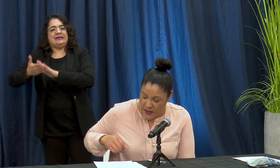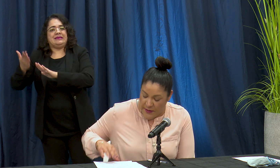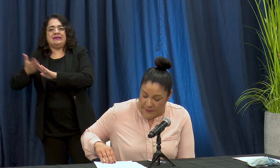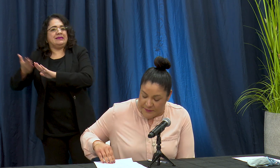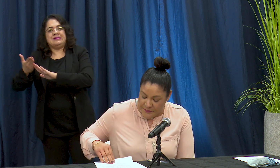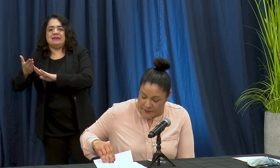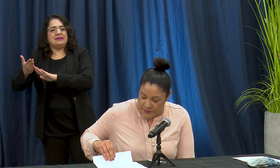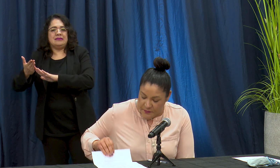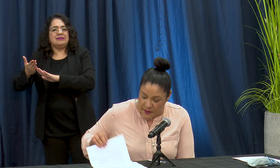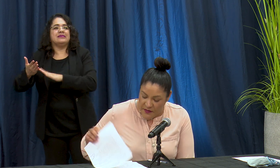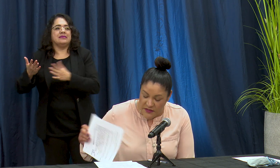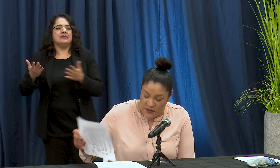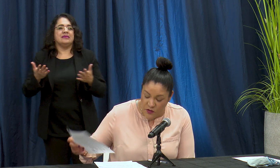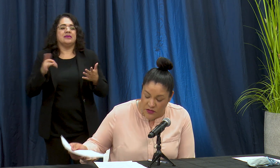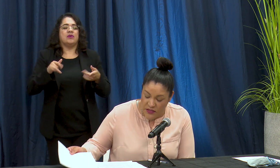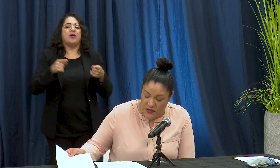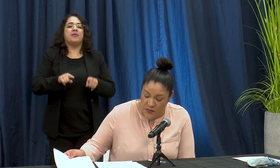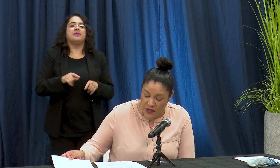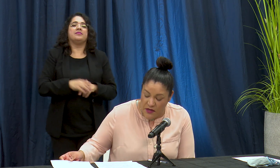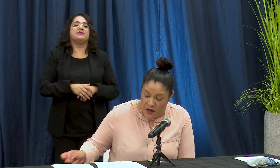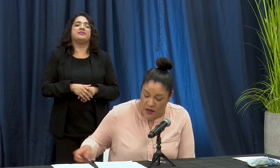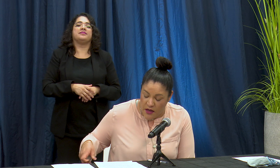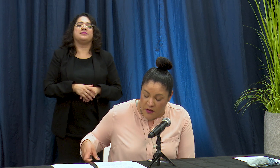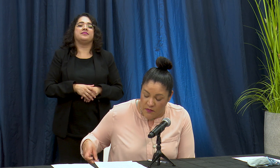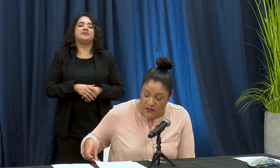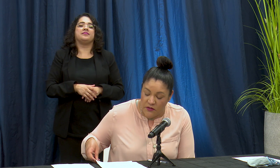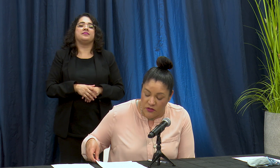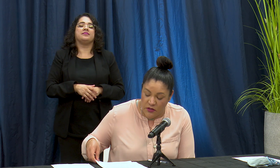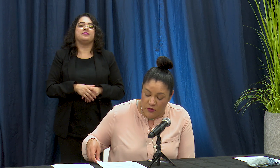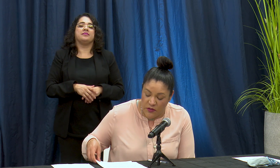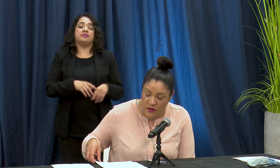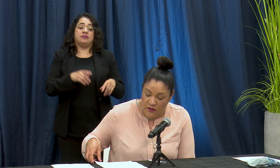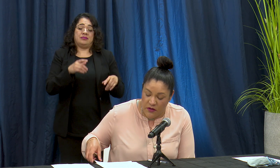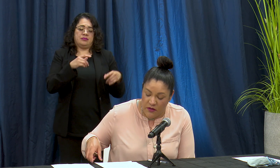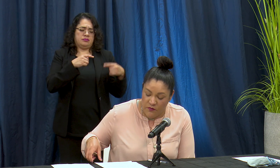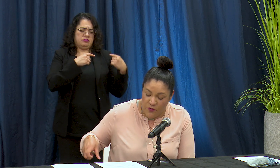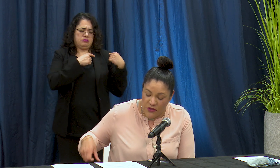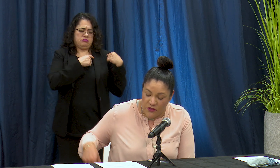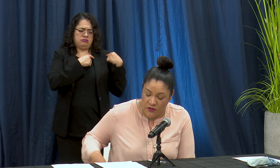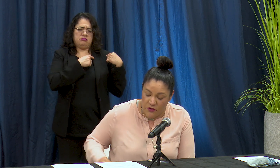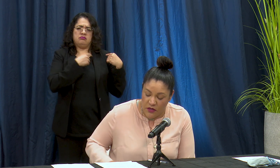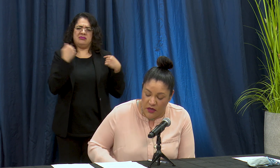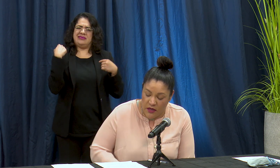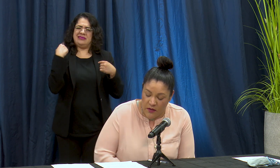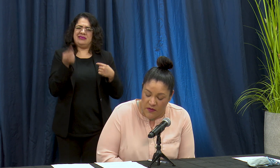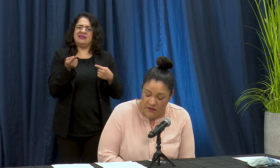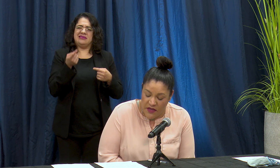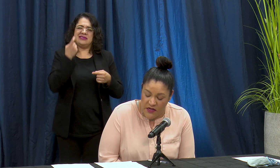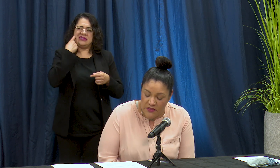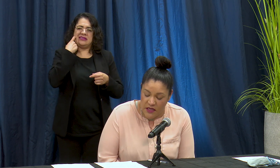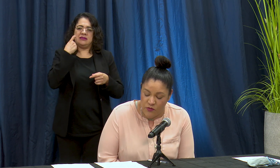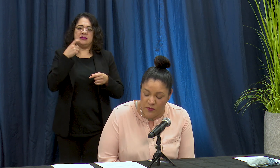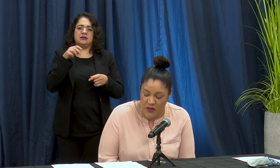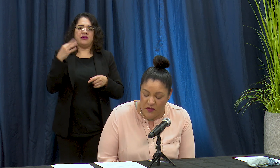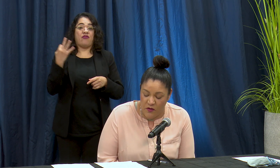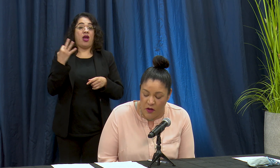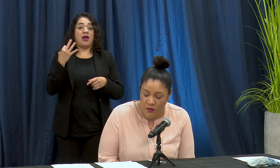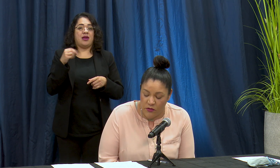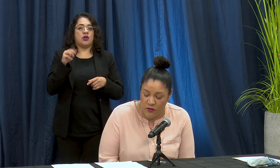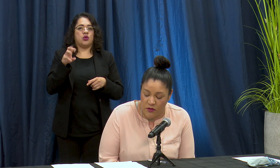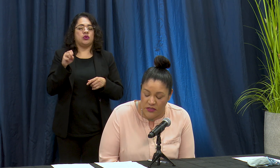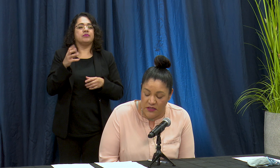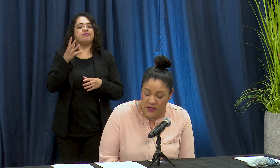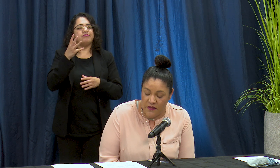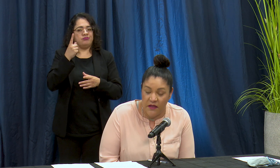coronavirus. Desde entonces, también, desde nuestra última información, el viernes hemos perdido